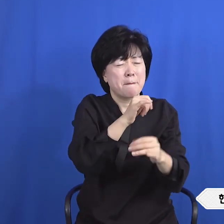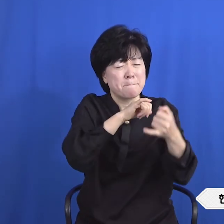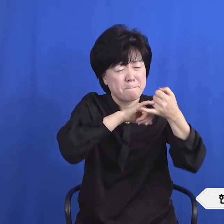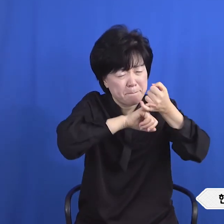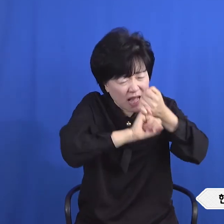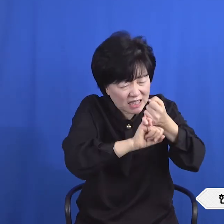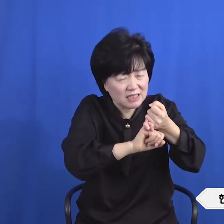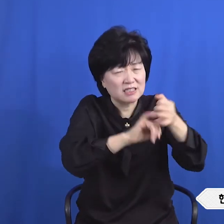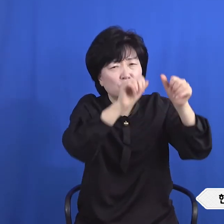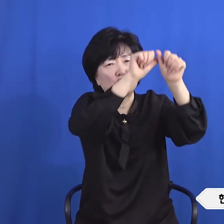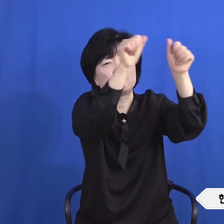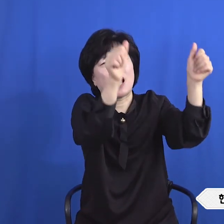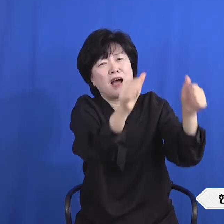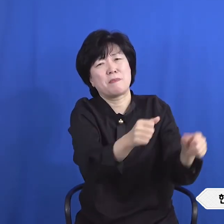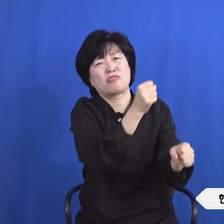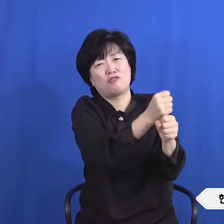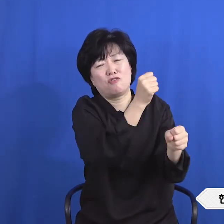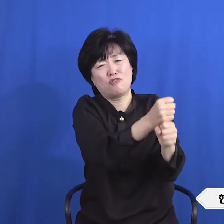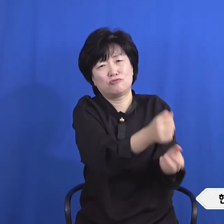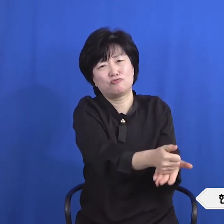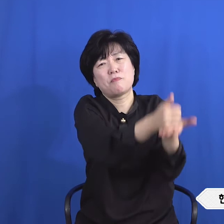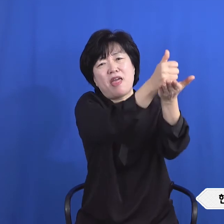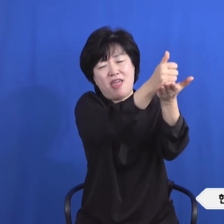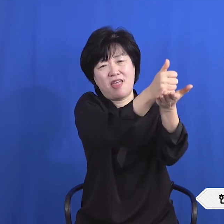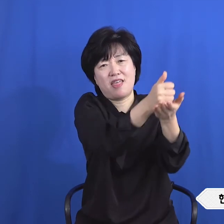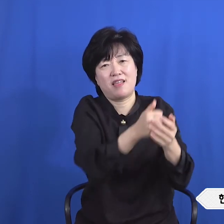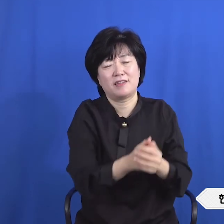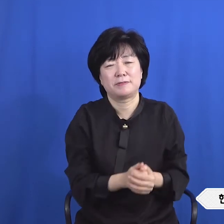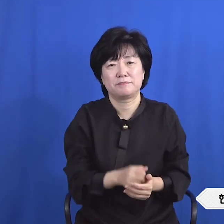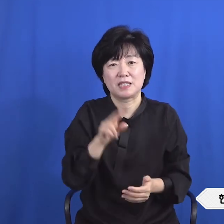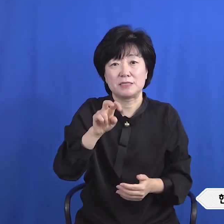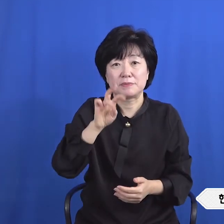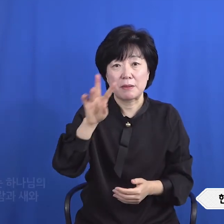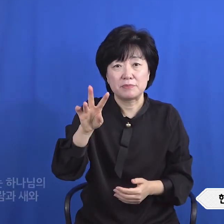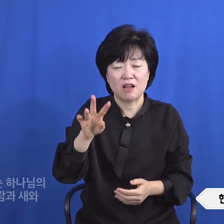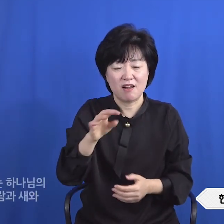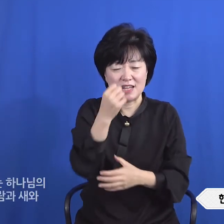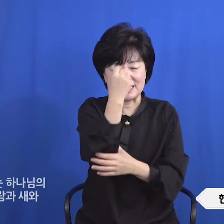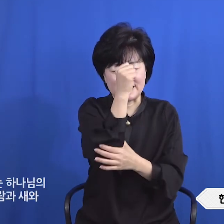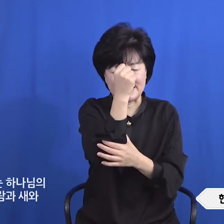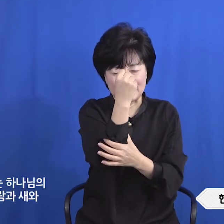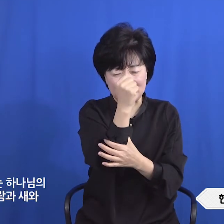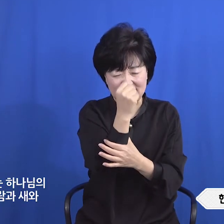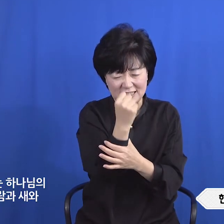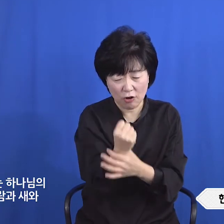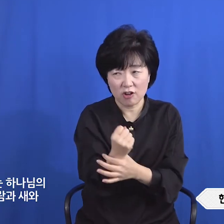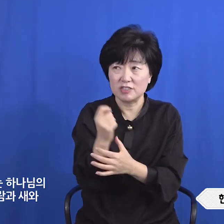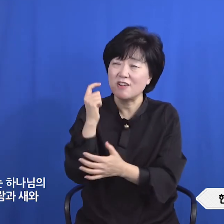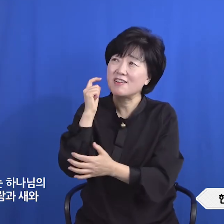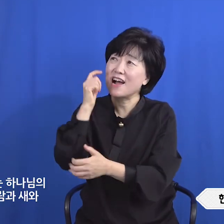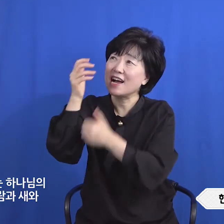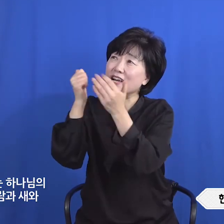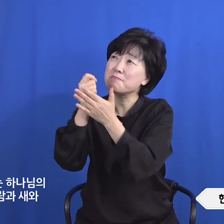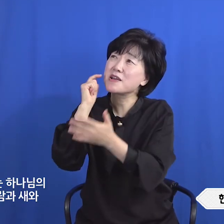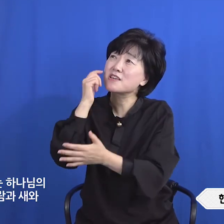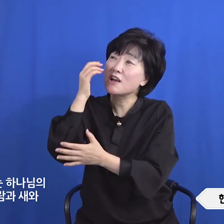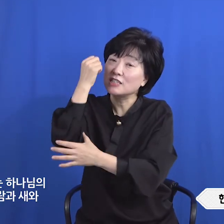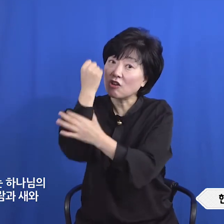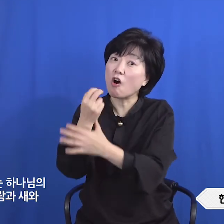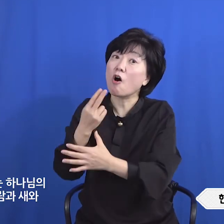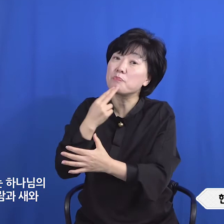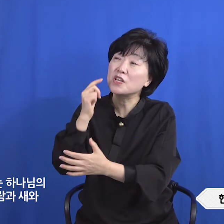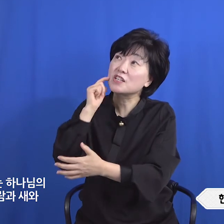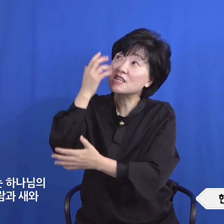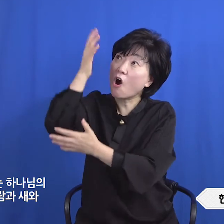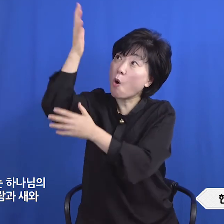우상을 숭배하게 됩니다. 23절, 썩어지지 아니하는 하나님의 영광을 썩어질 사람과 새와